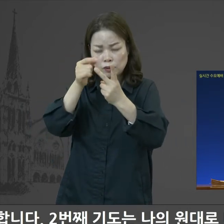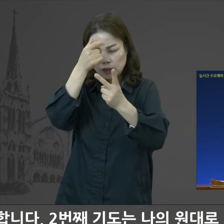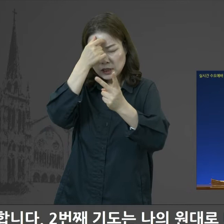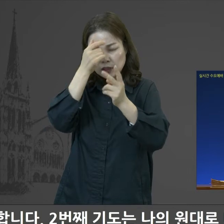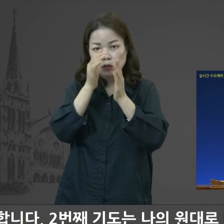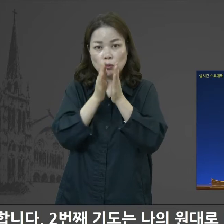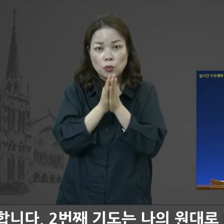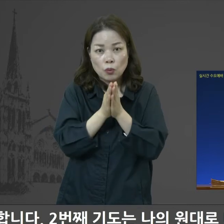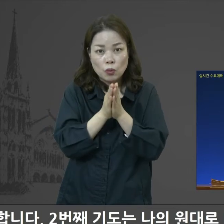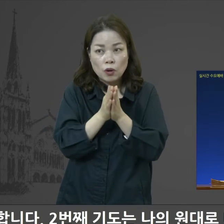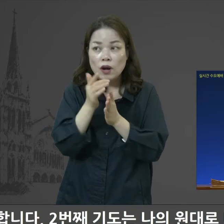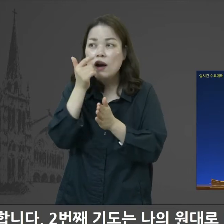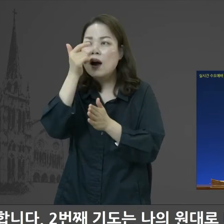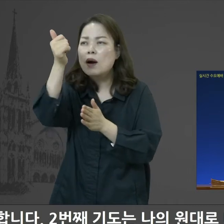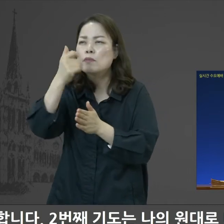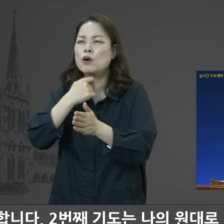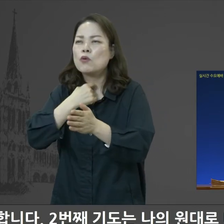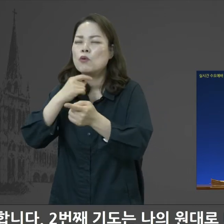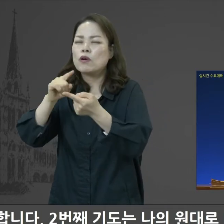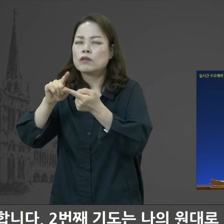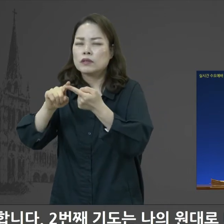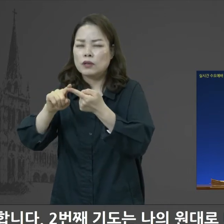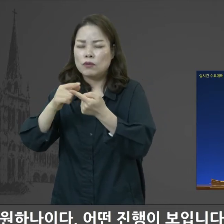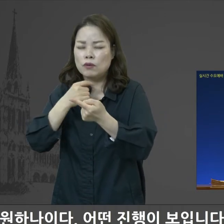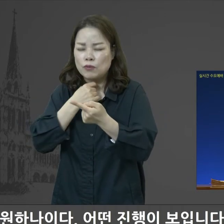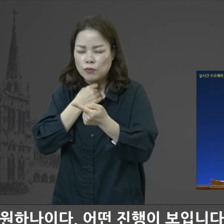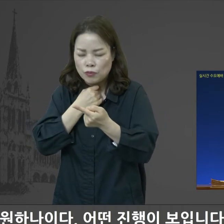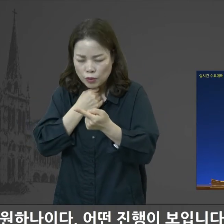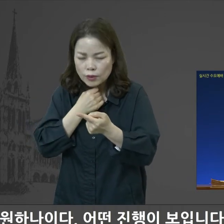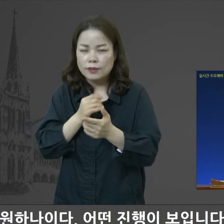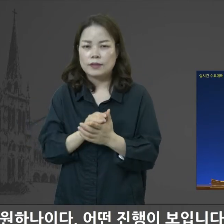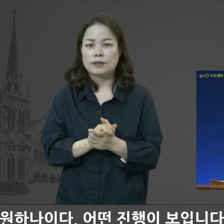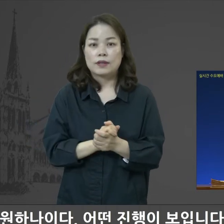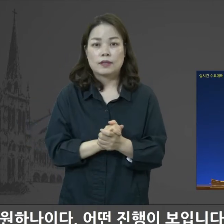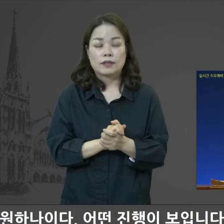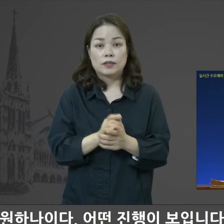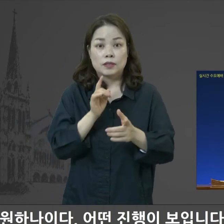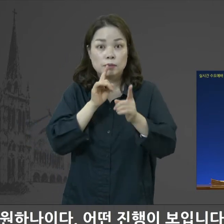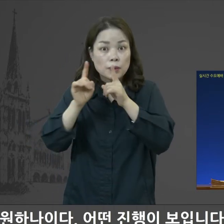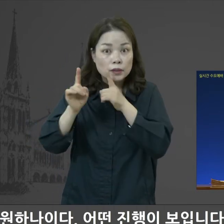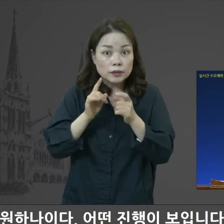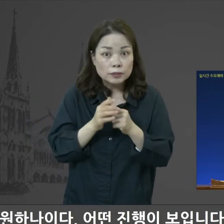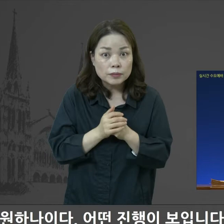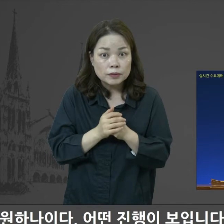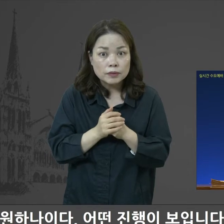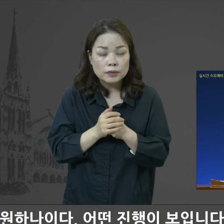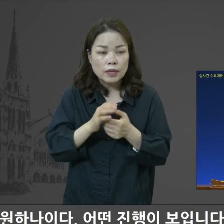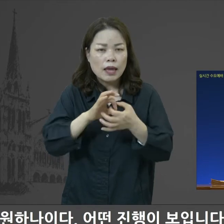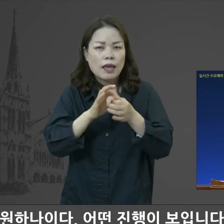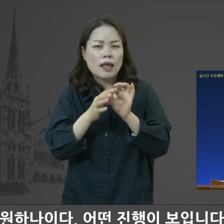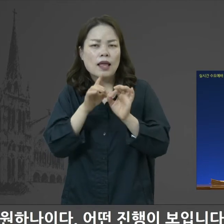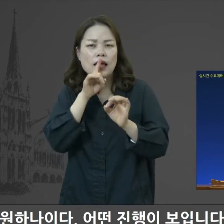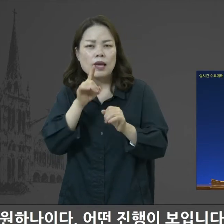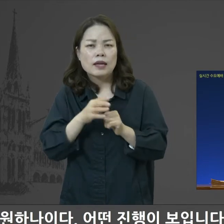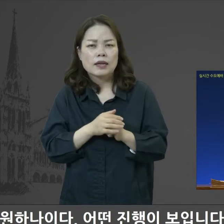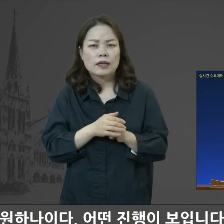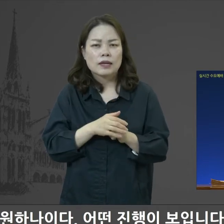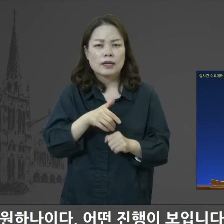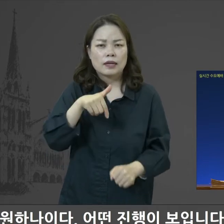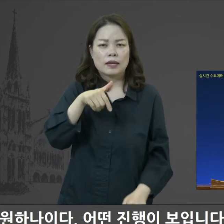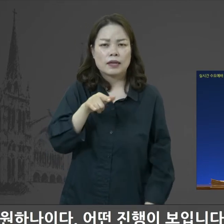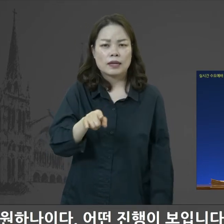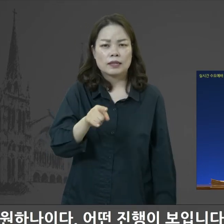기도죠. 아버지의 원대로 되기를 원하나이다. 이 말씀은 헬라말로